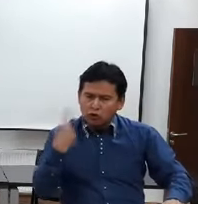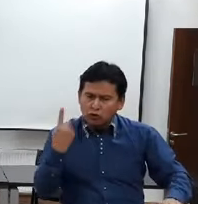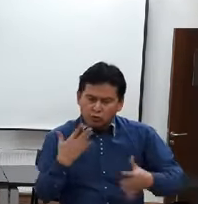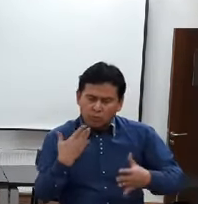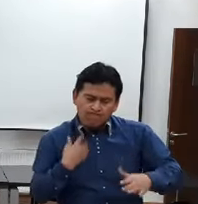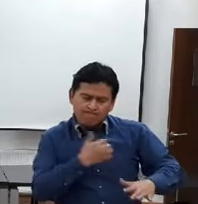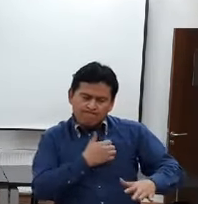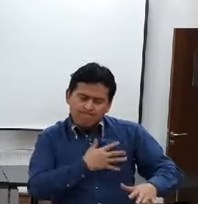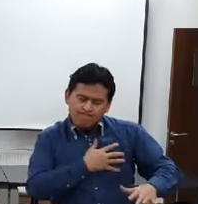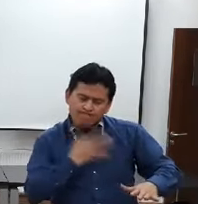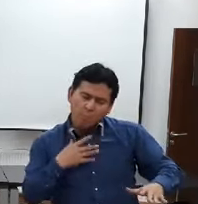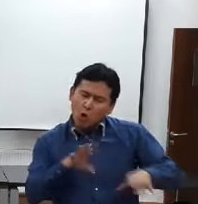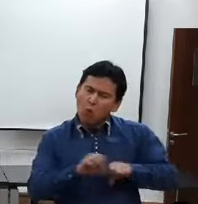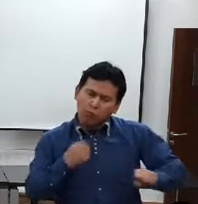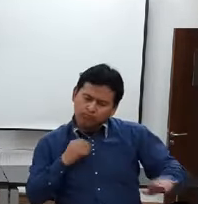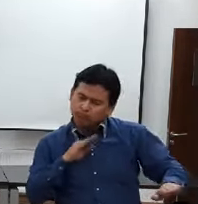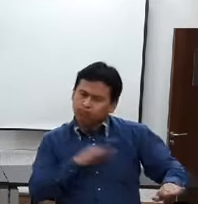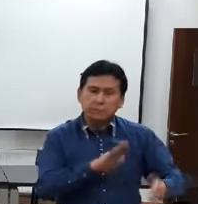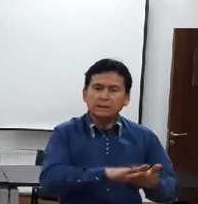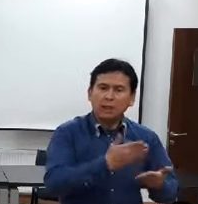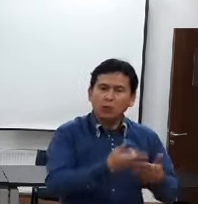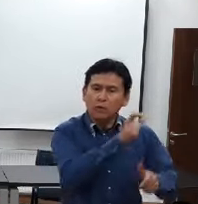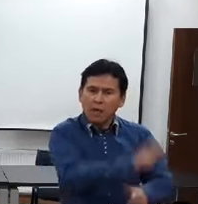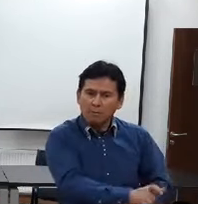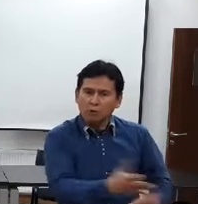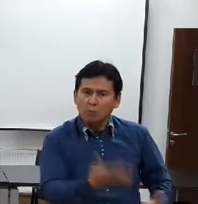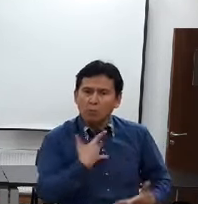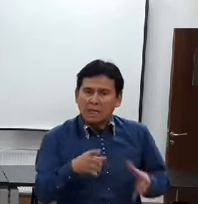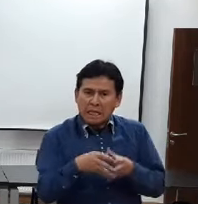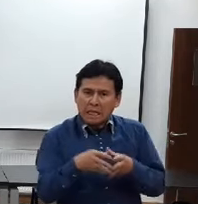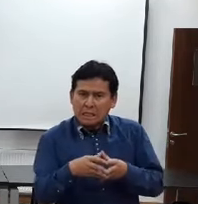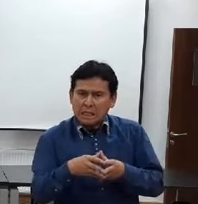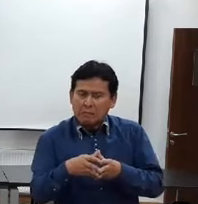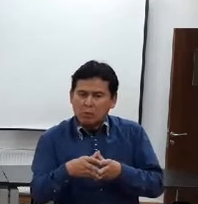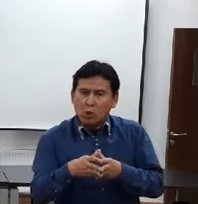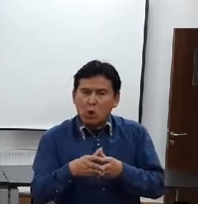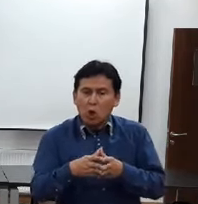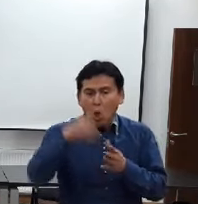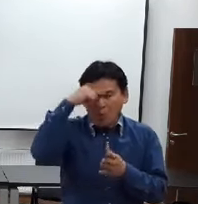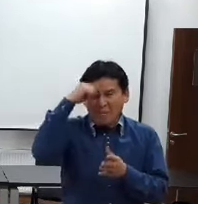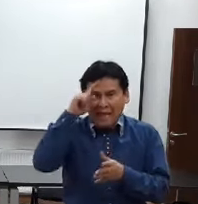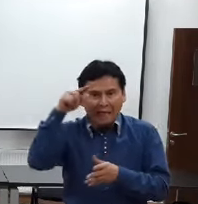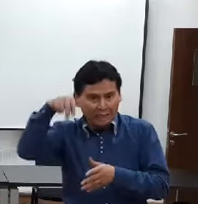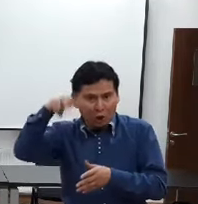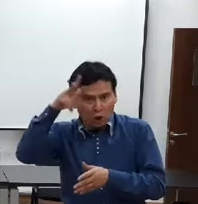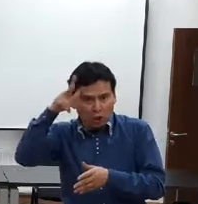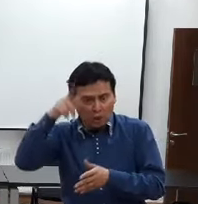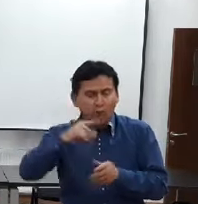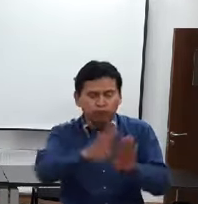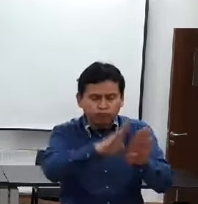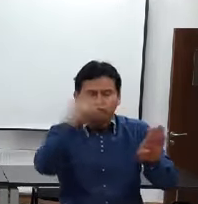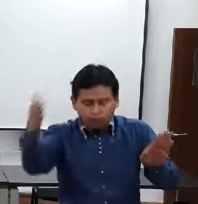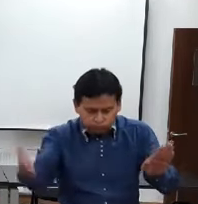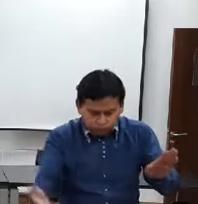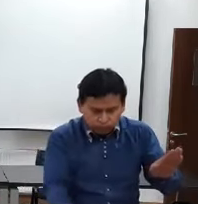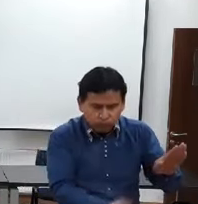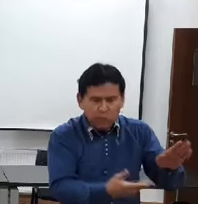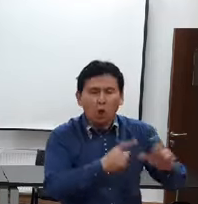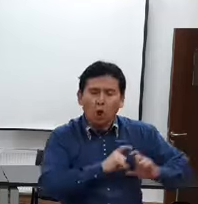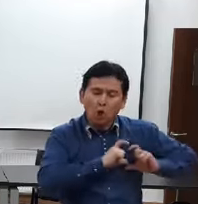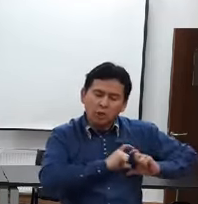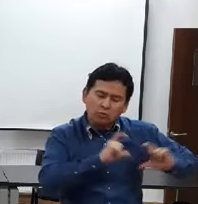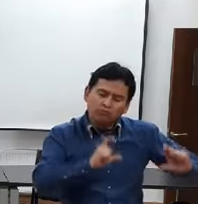absolutamente comprometidos con la salud de esta persona. Porque el equipo del Hospital Regional de Coyhaique está con las puertas abiertas, con su